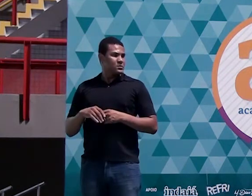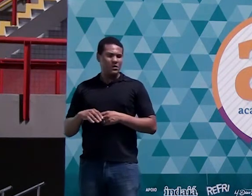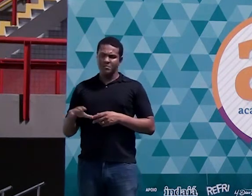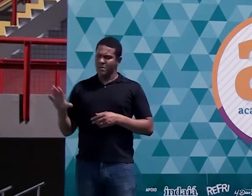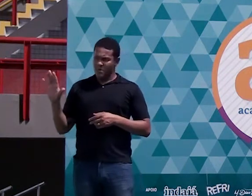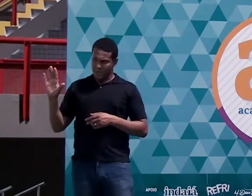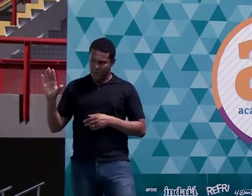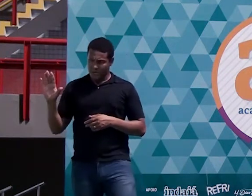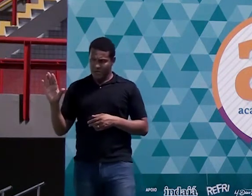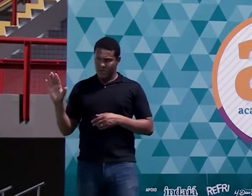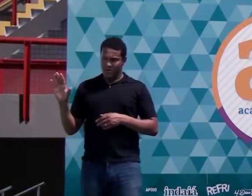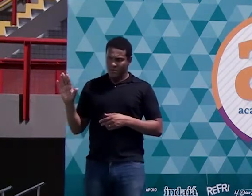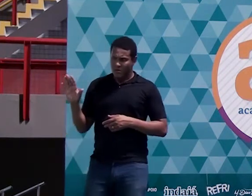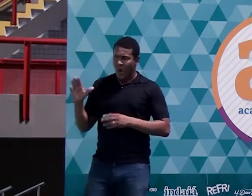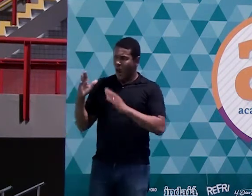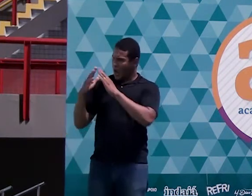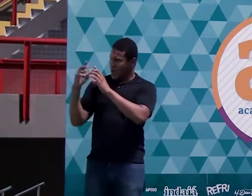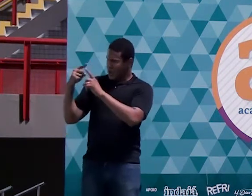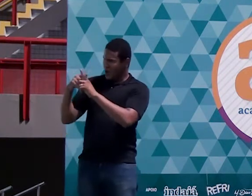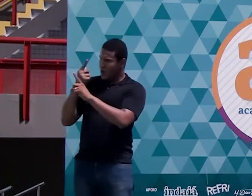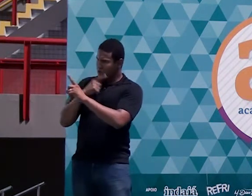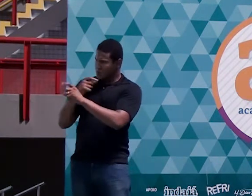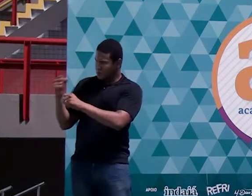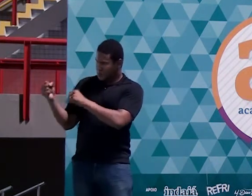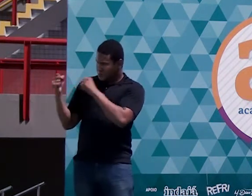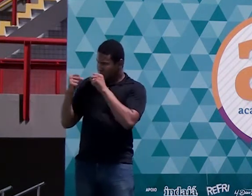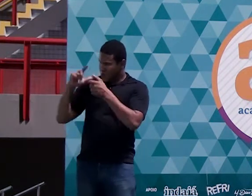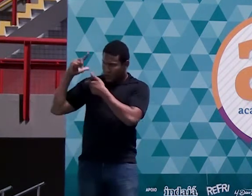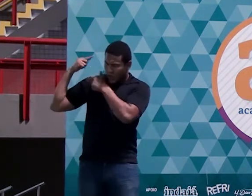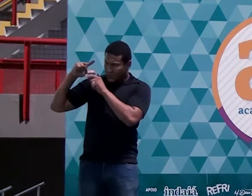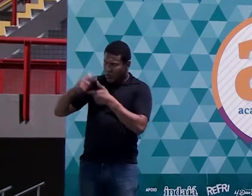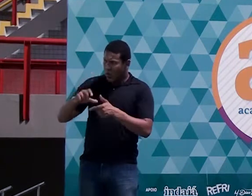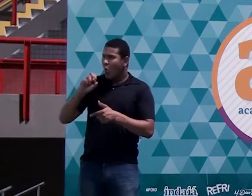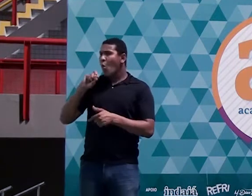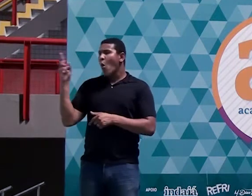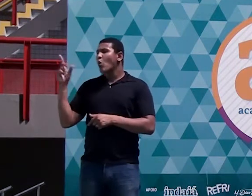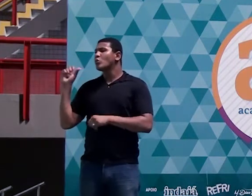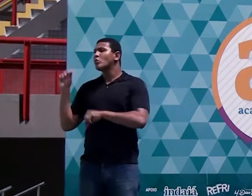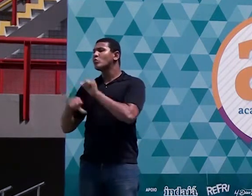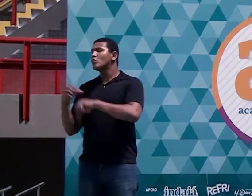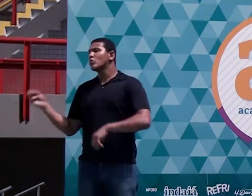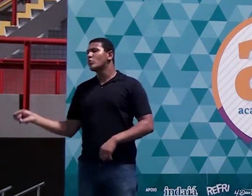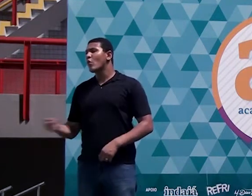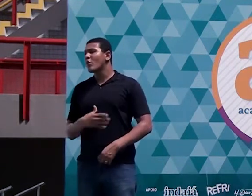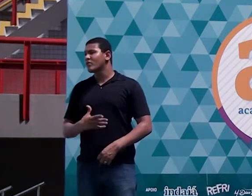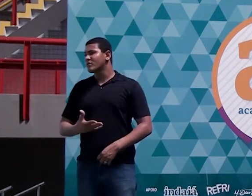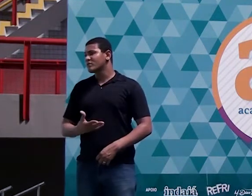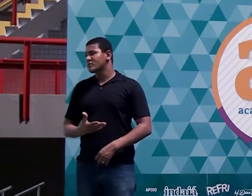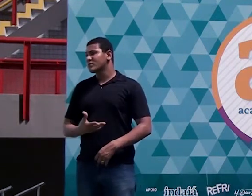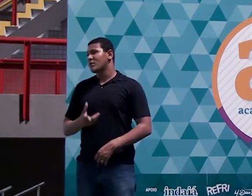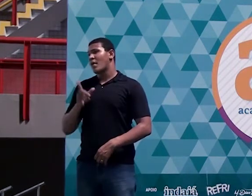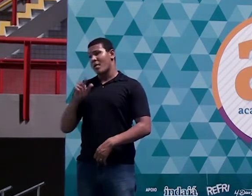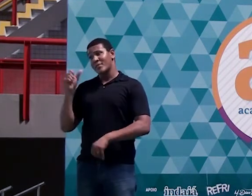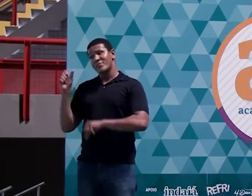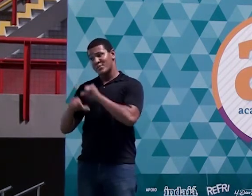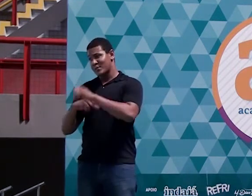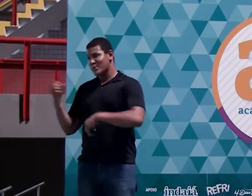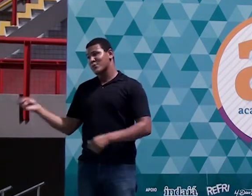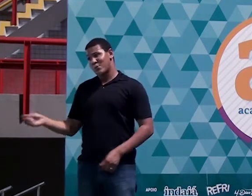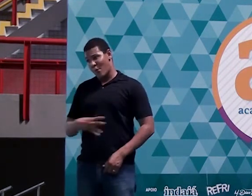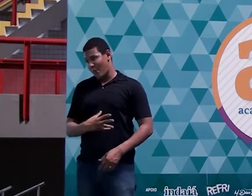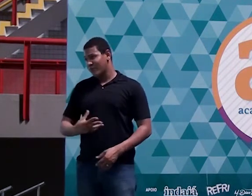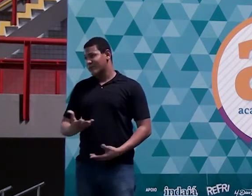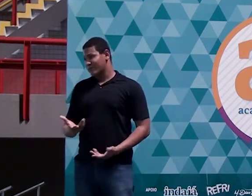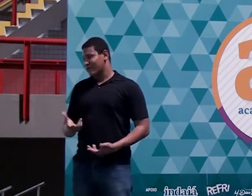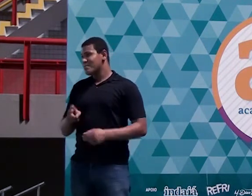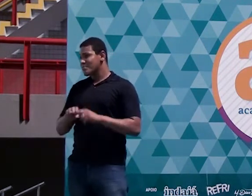Jovens, a igreja conseguiu manter as tradições ou criaram novas tradições? Criaram novas tradições por